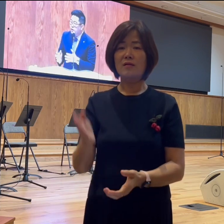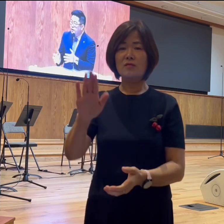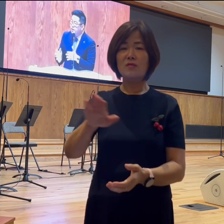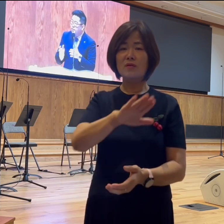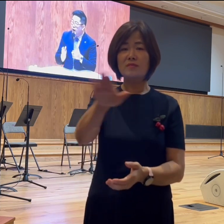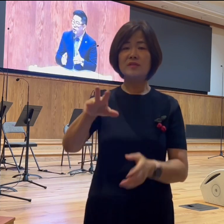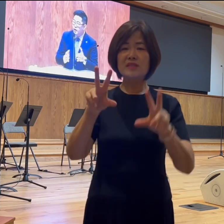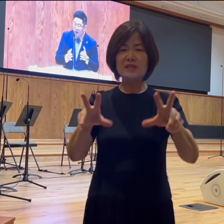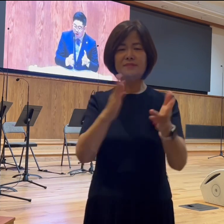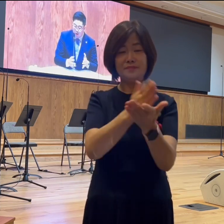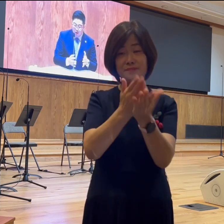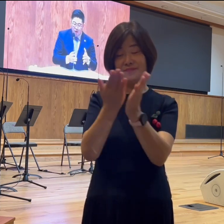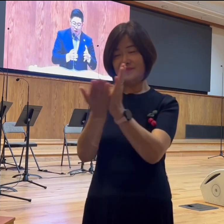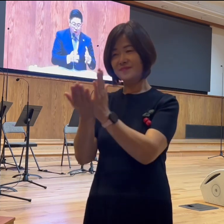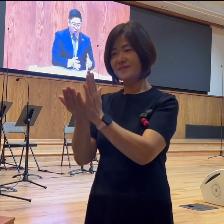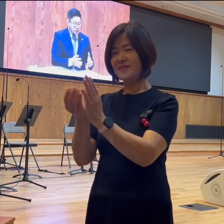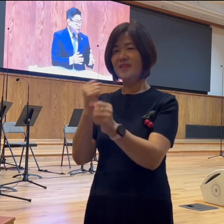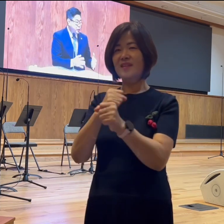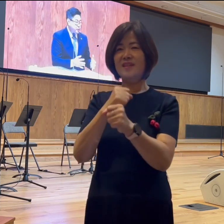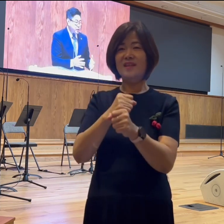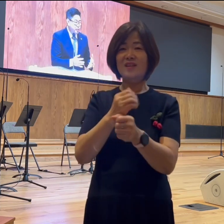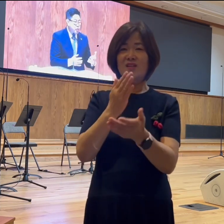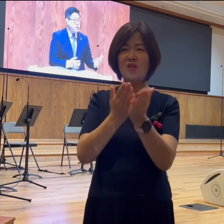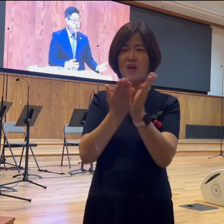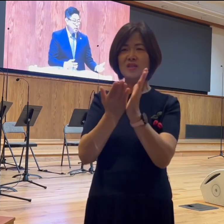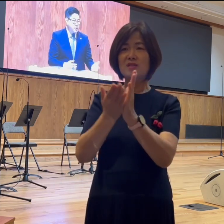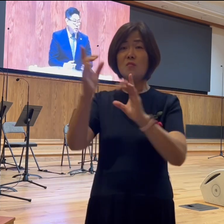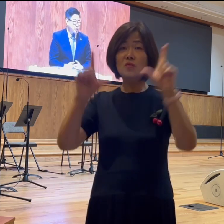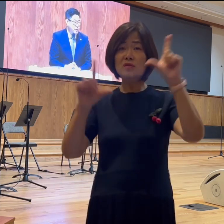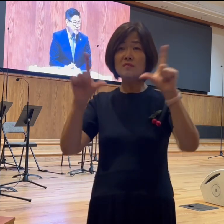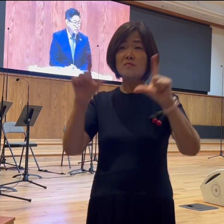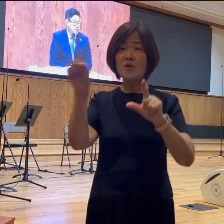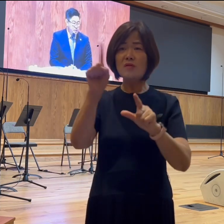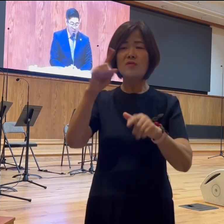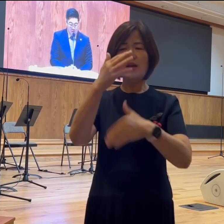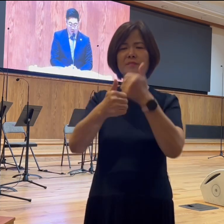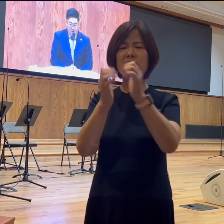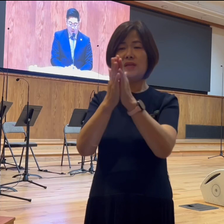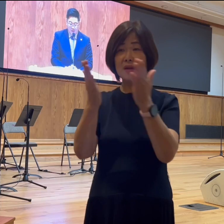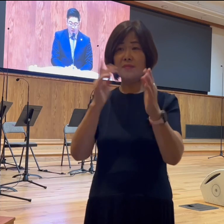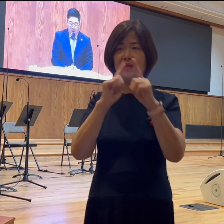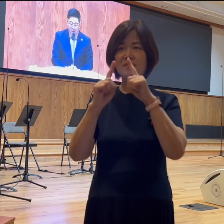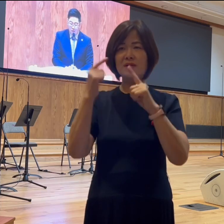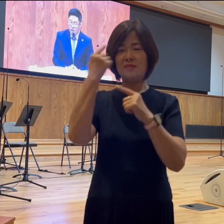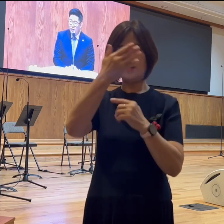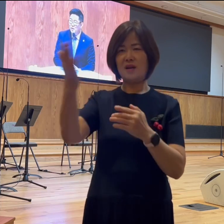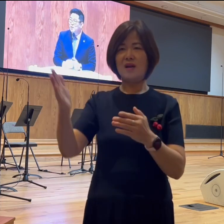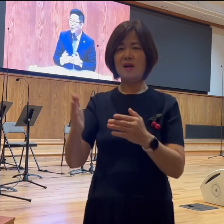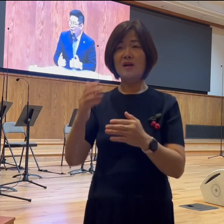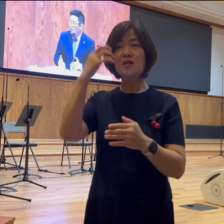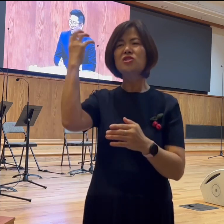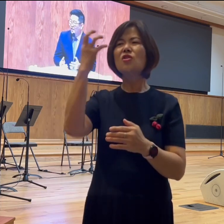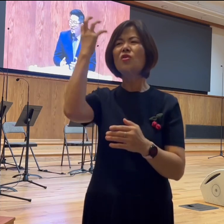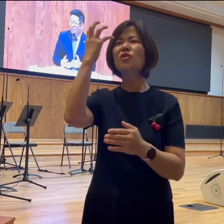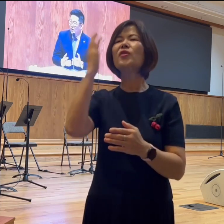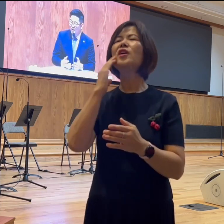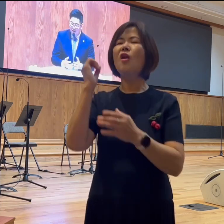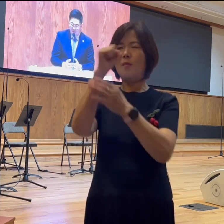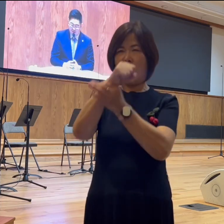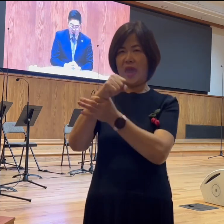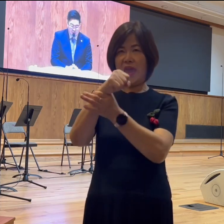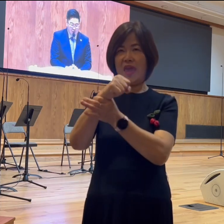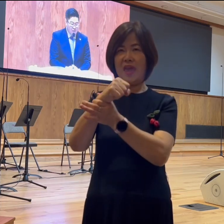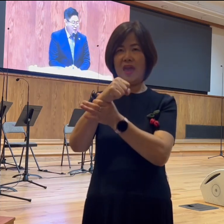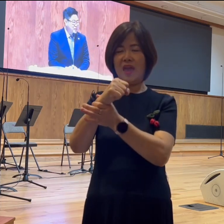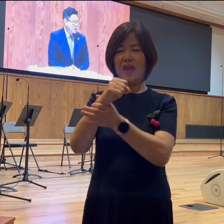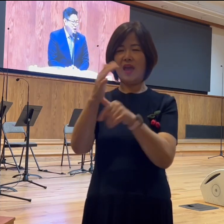제가 지금 나열한 이 여러 가지 모습들이 무엇이라고 성경이 말씀하시죠? 바로 성령의 열매. 아멘.